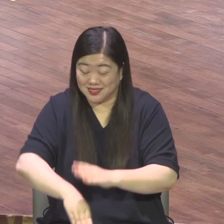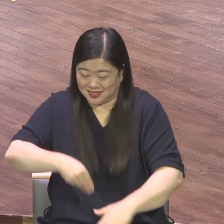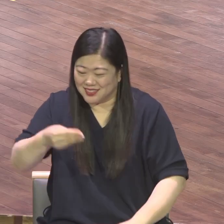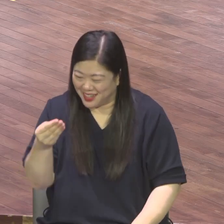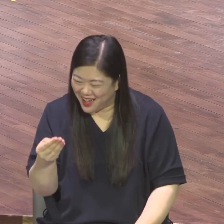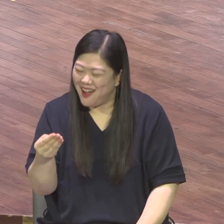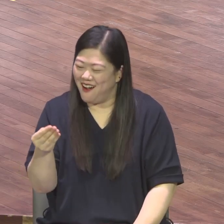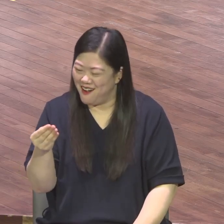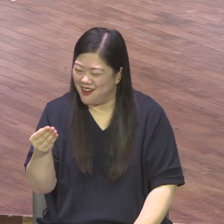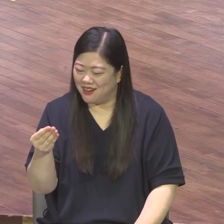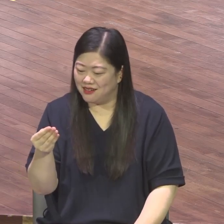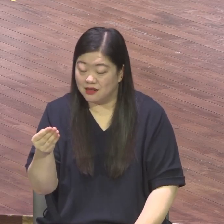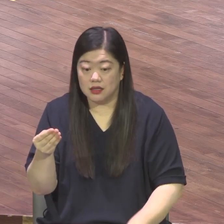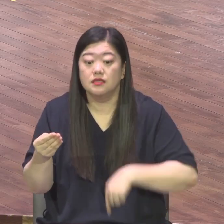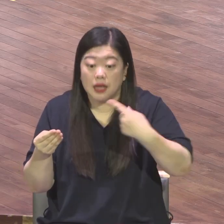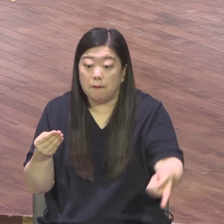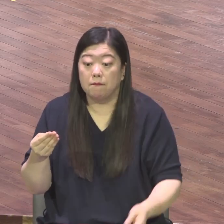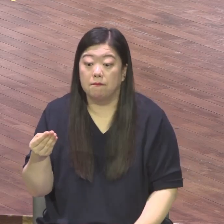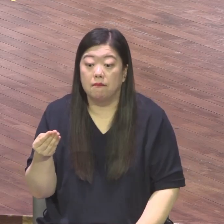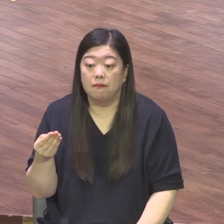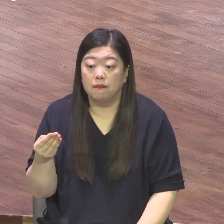합니다. 죽여.